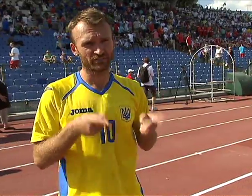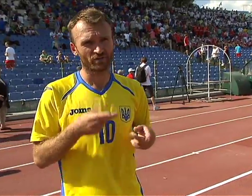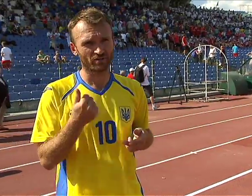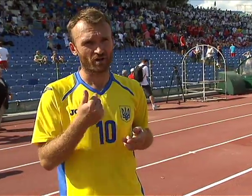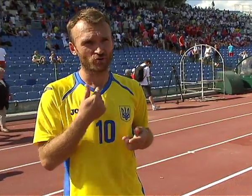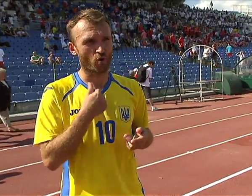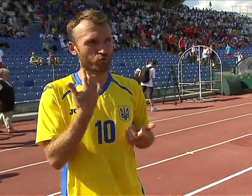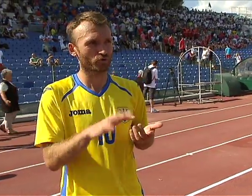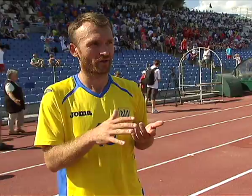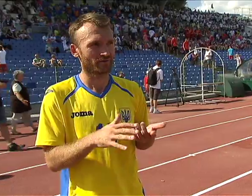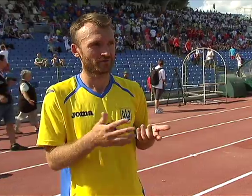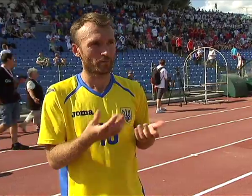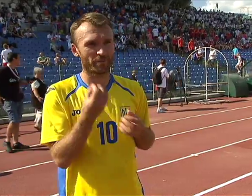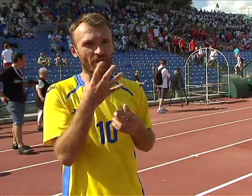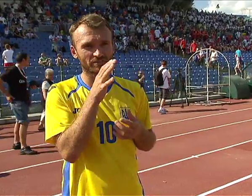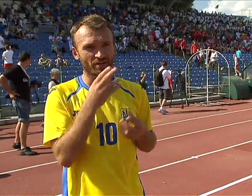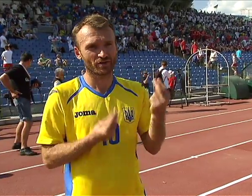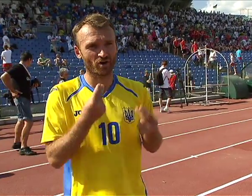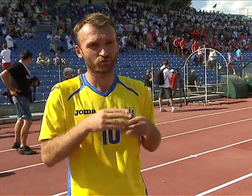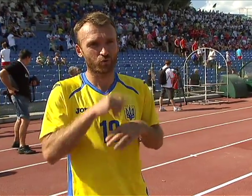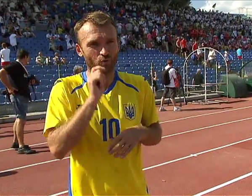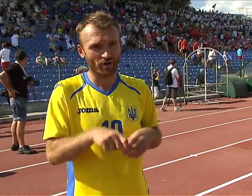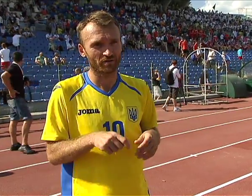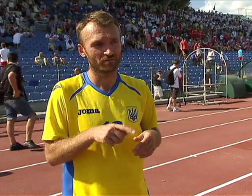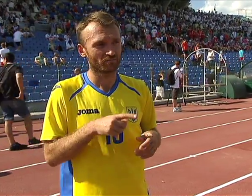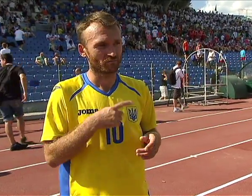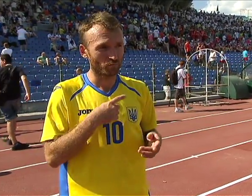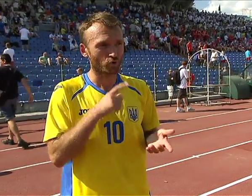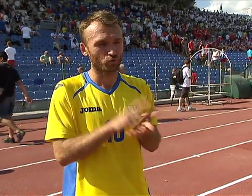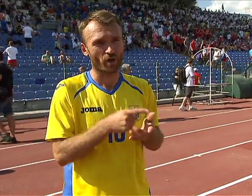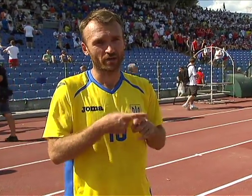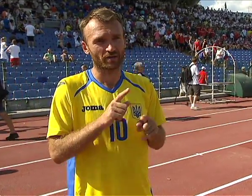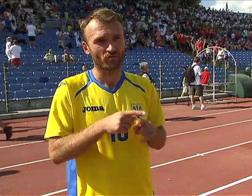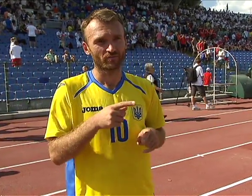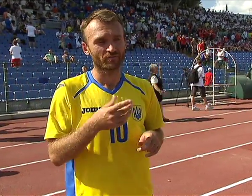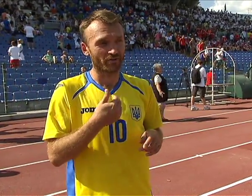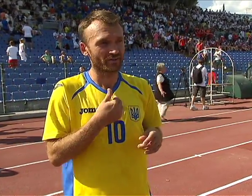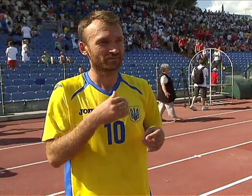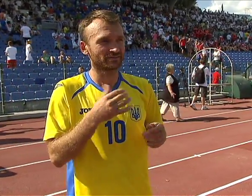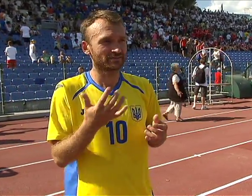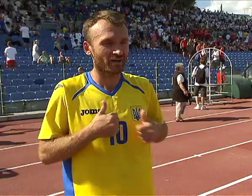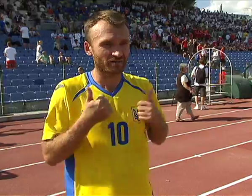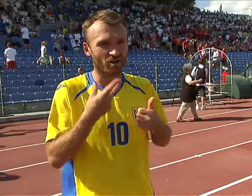прикладывают. Я, да, действительно отстроился. Я уже 15 лет играю за сборную Украины, и мы должны были выиграть.